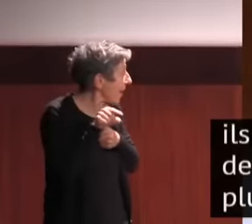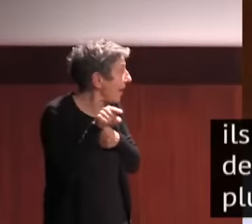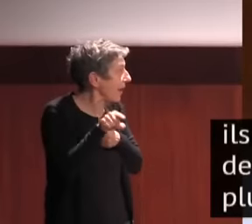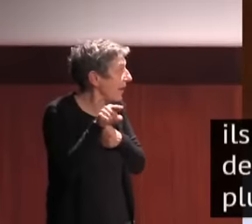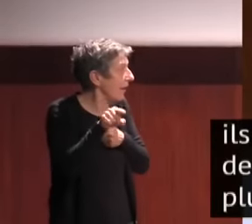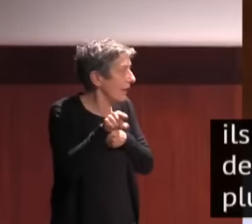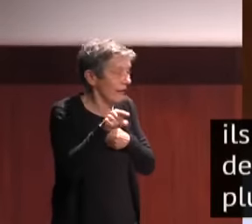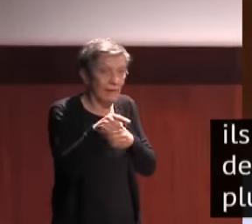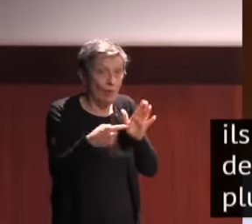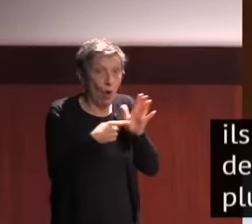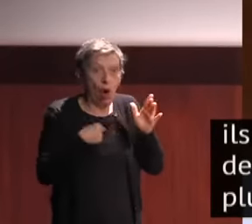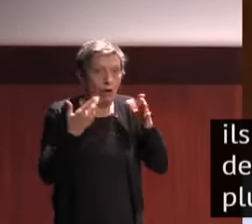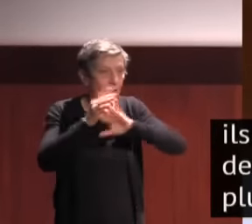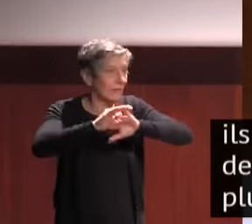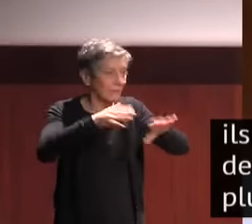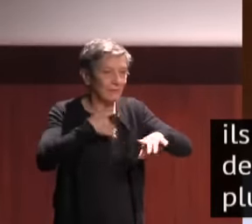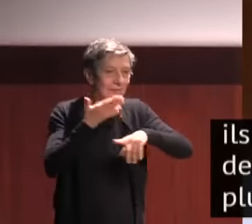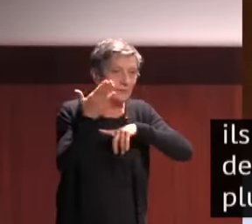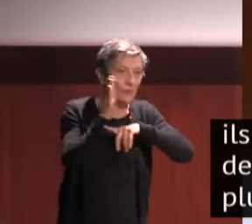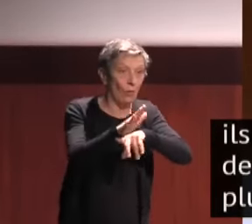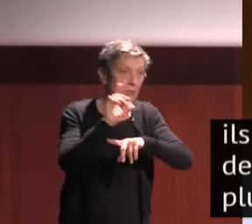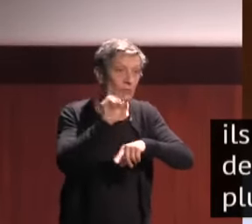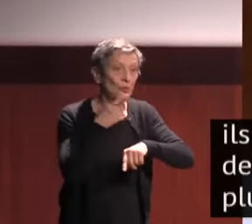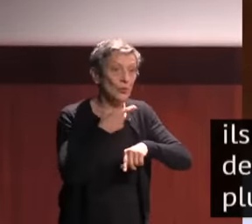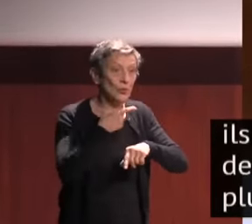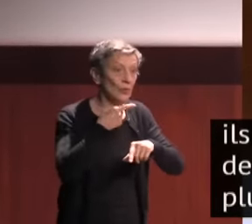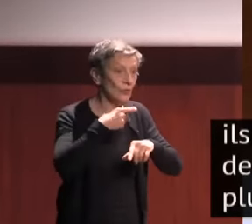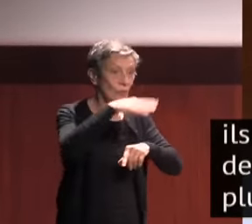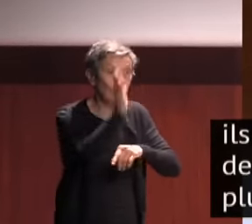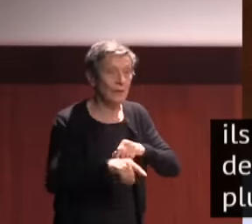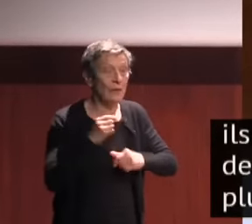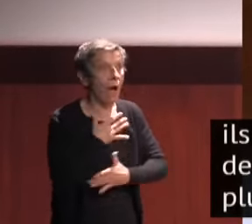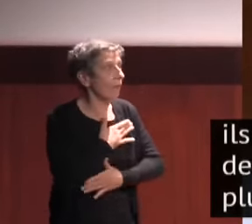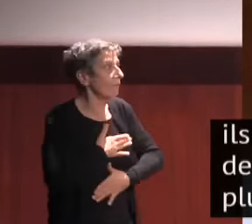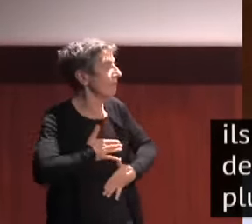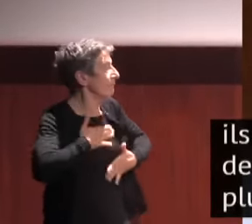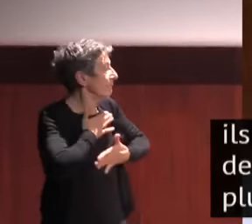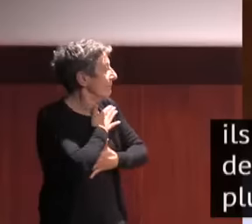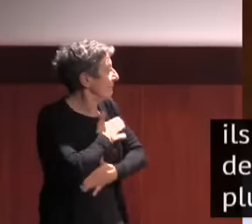Et quand j'ai montré ça à un sourd brésilien, il était tout content. C'était